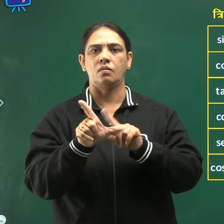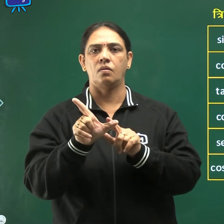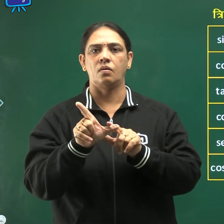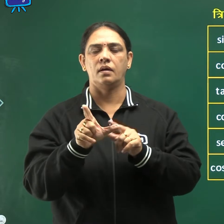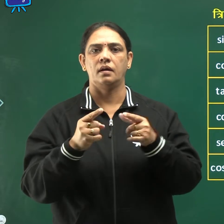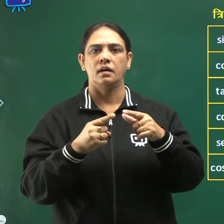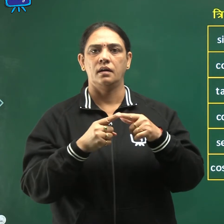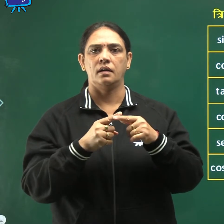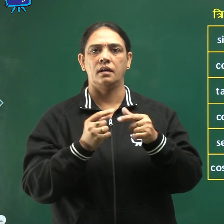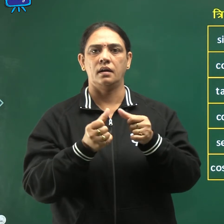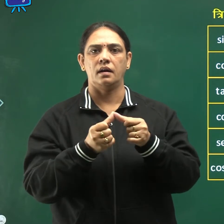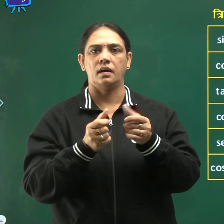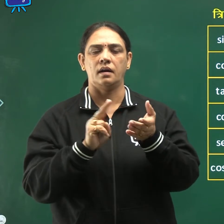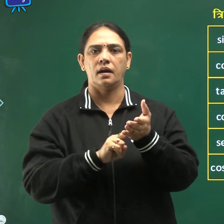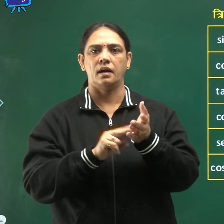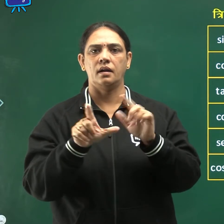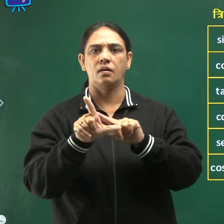टेन थीटा,